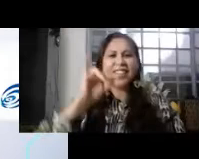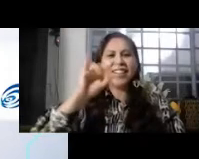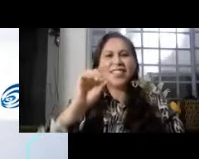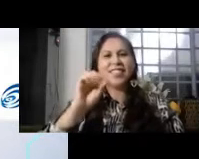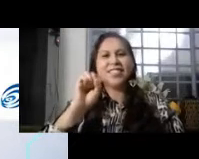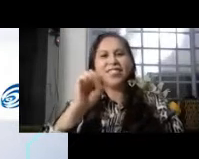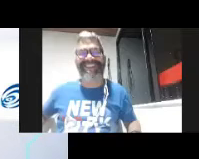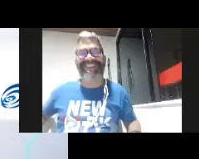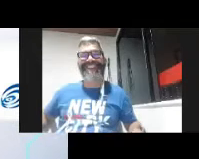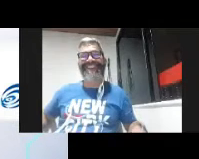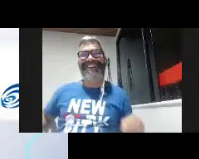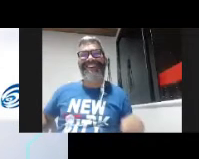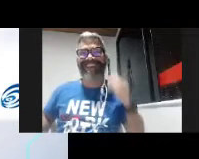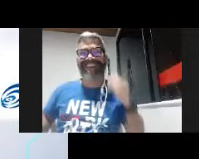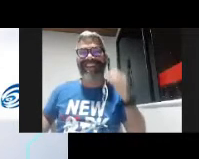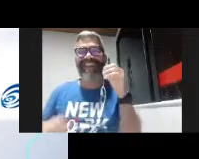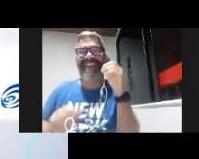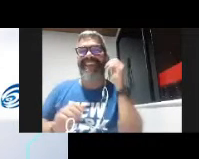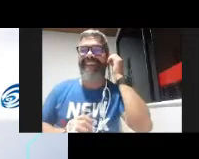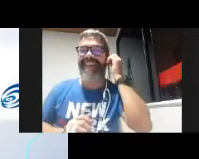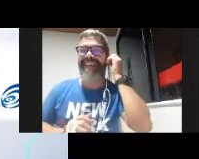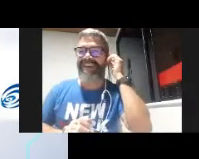ver falar.